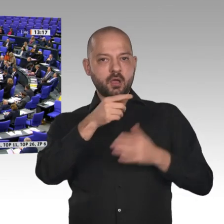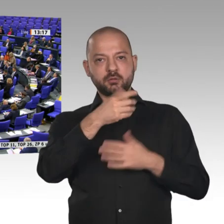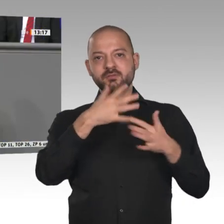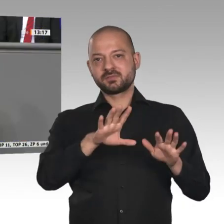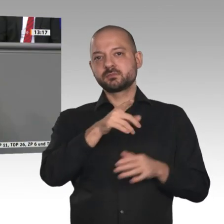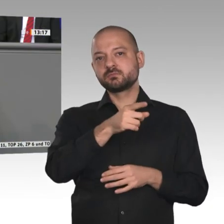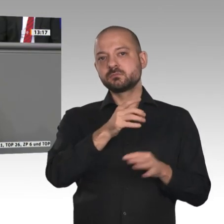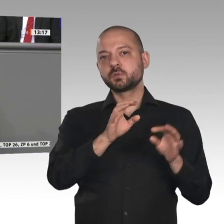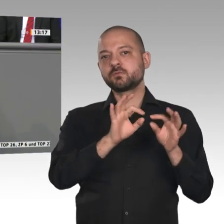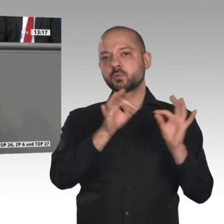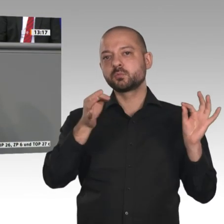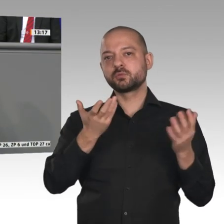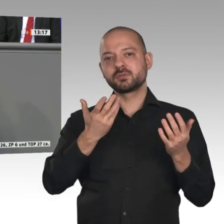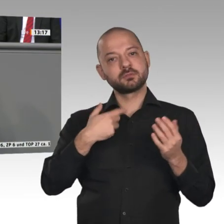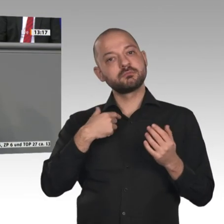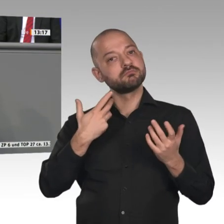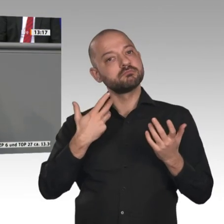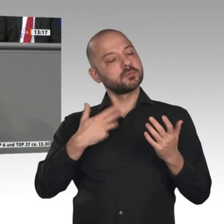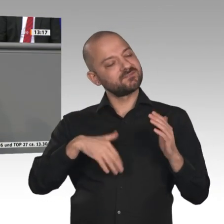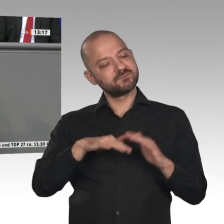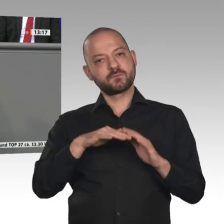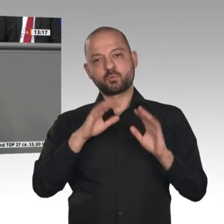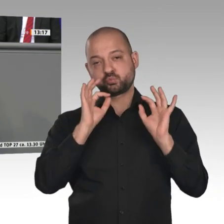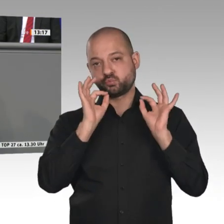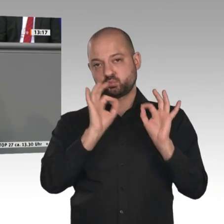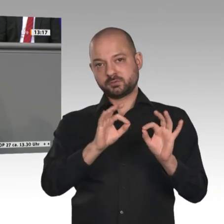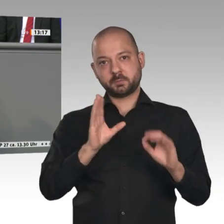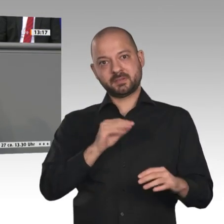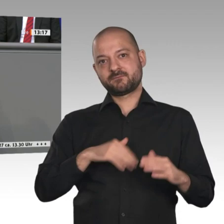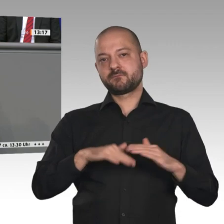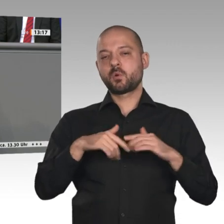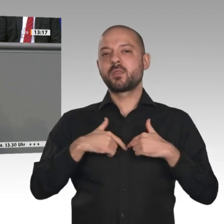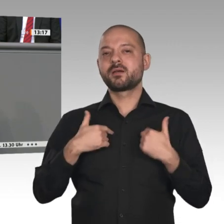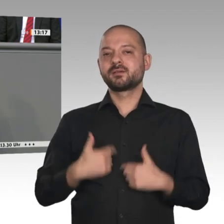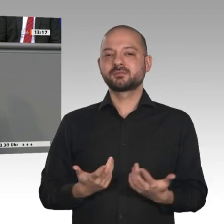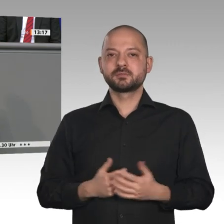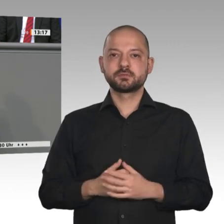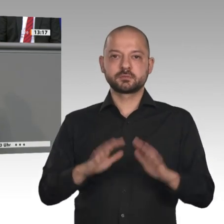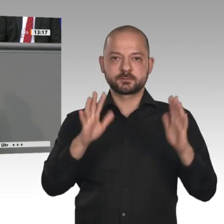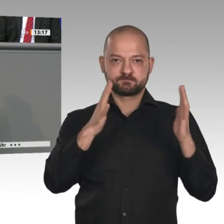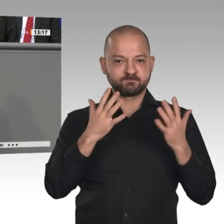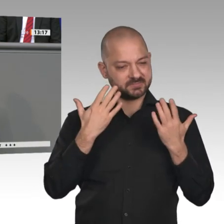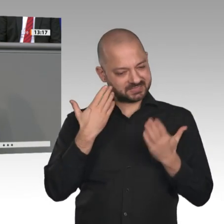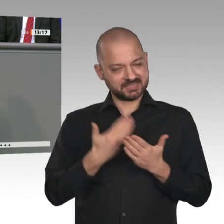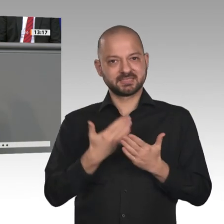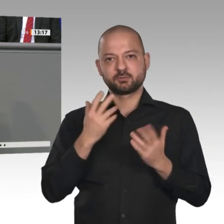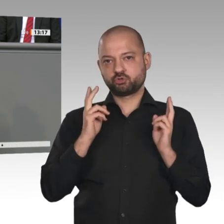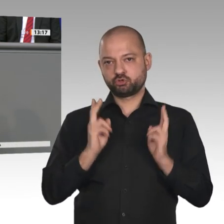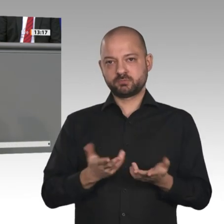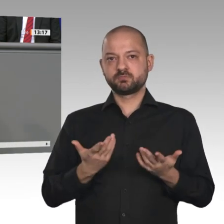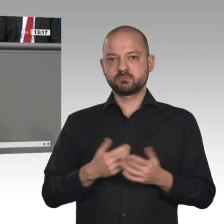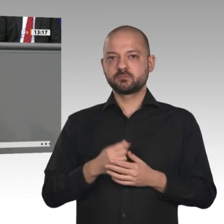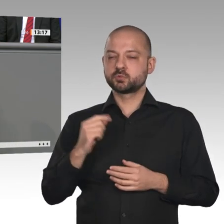Meine sehr verehrten Damen und Herren, wir sollten uns freuen, wenn jemand Deutscher sein oder Deutscher werden will. Und ganz offensichtlich ist